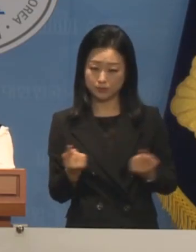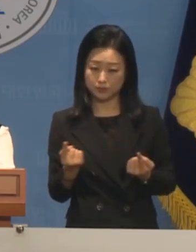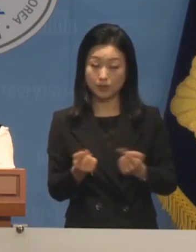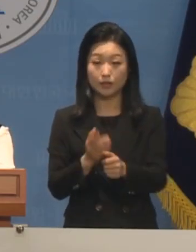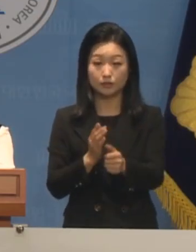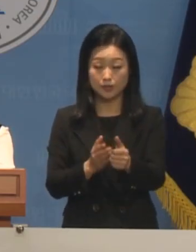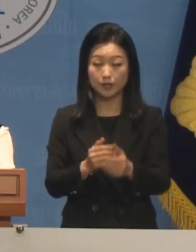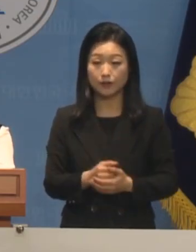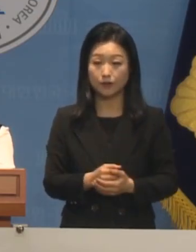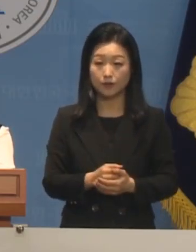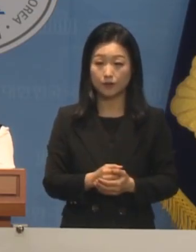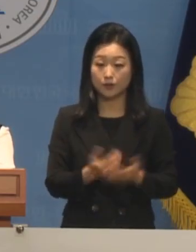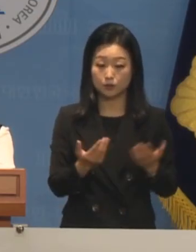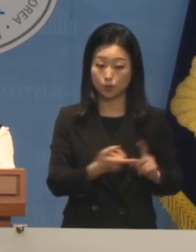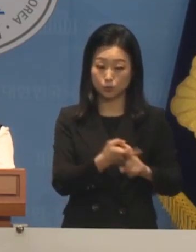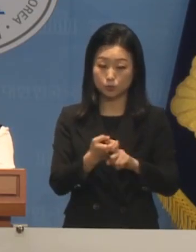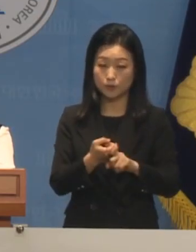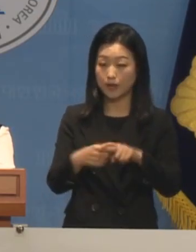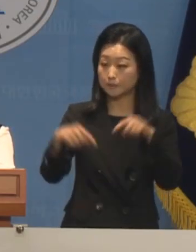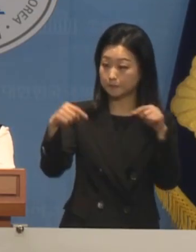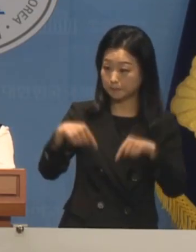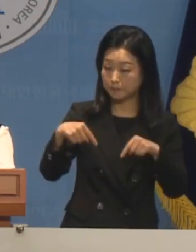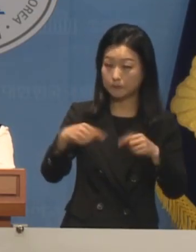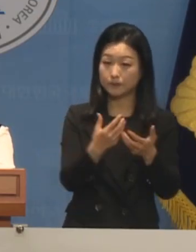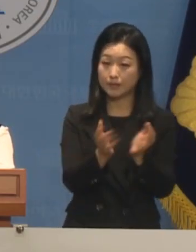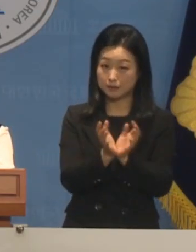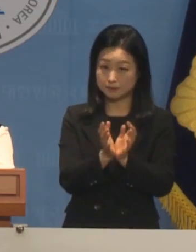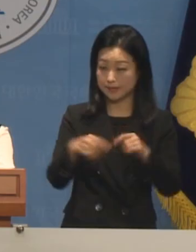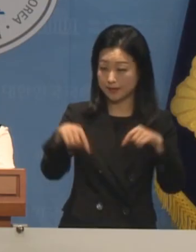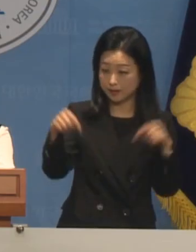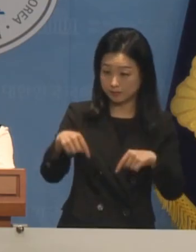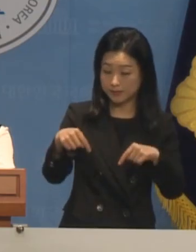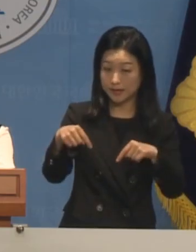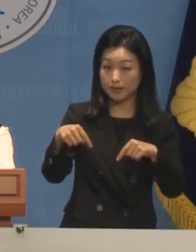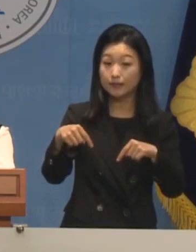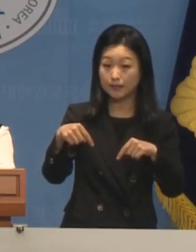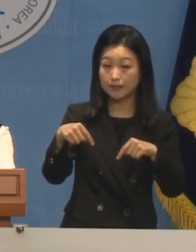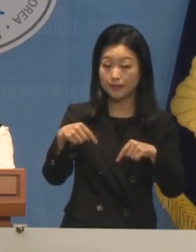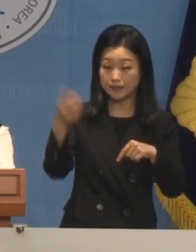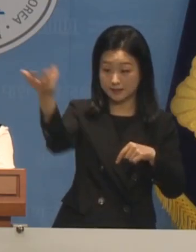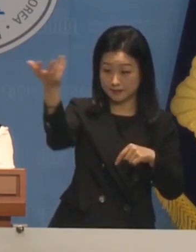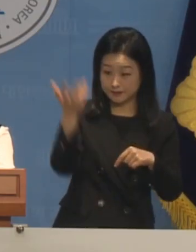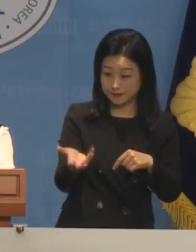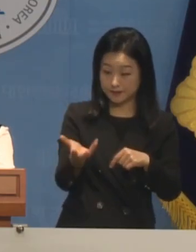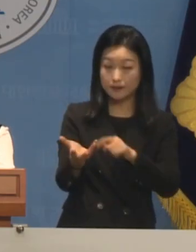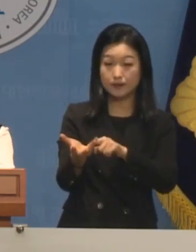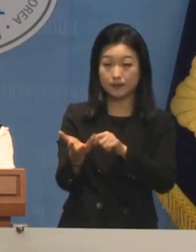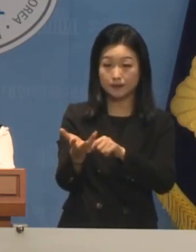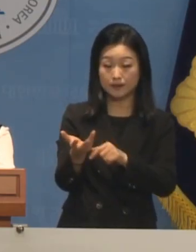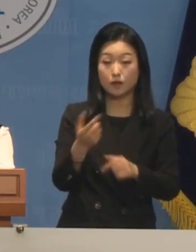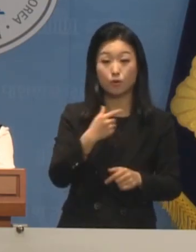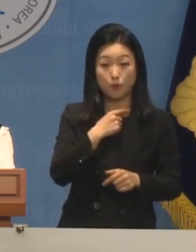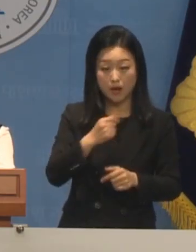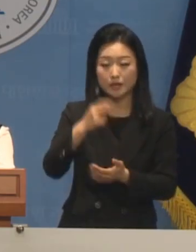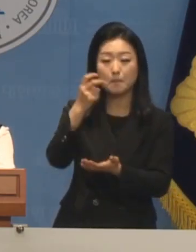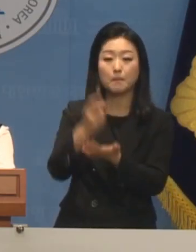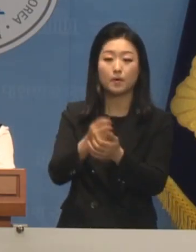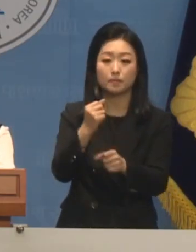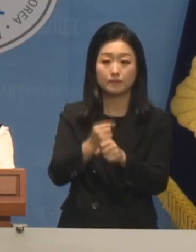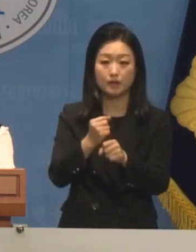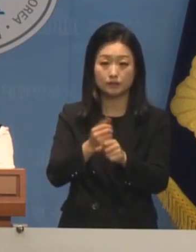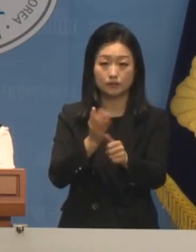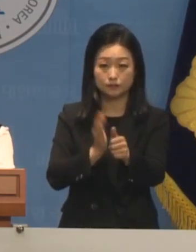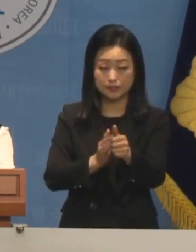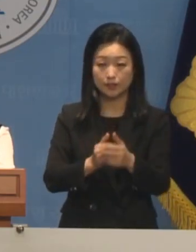노조의 교섭 요구에 응할 의무와 단체 협약 효력의 확장을 명시하는 법 개정을 요구하고 있습니다